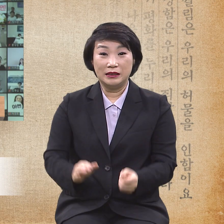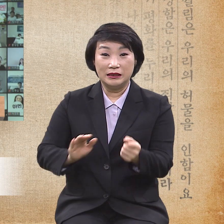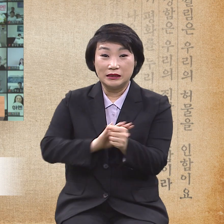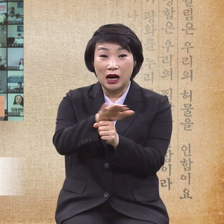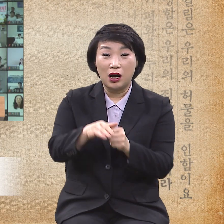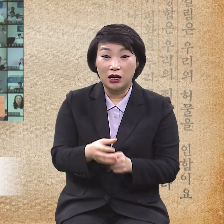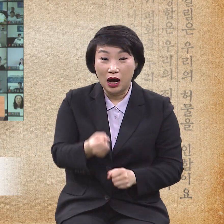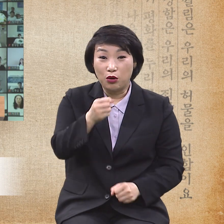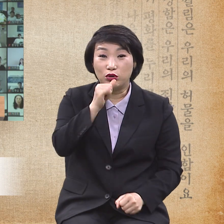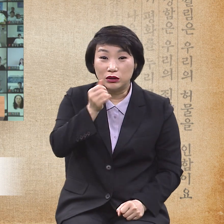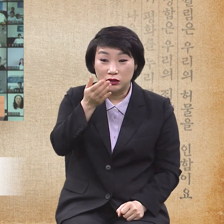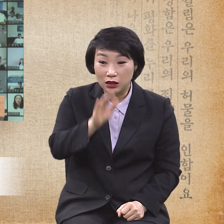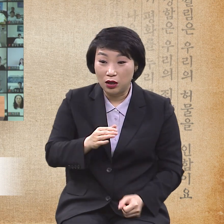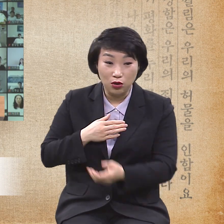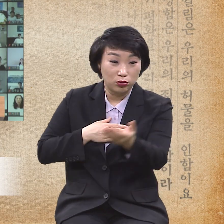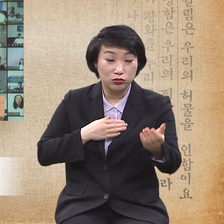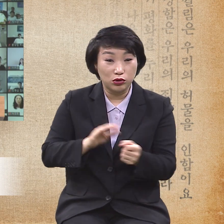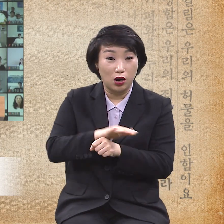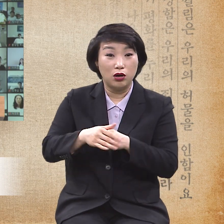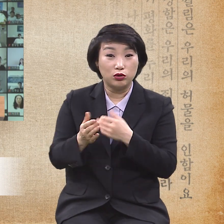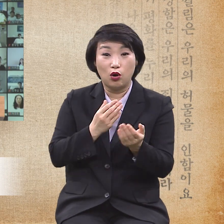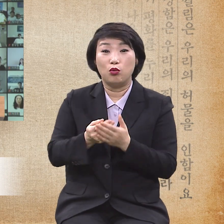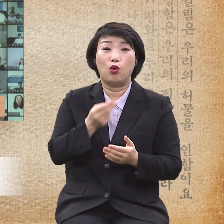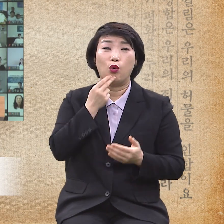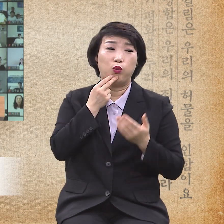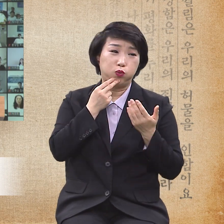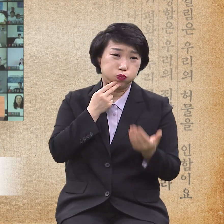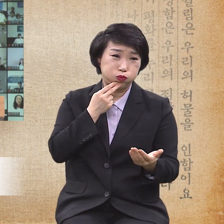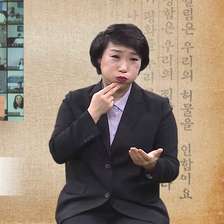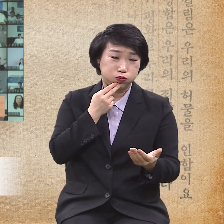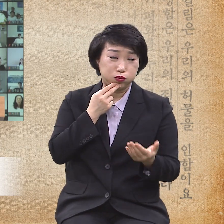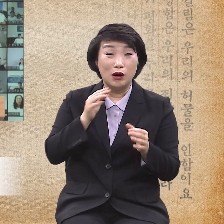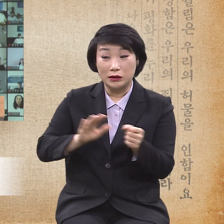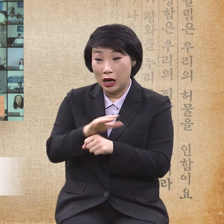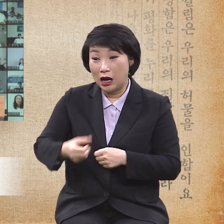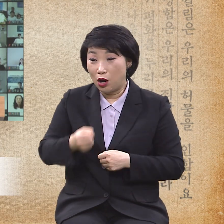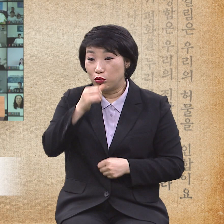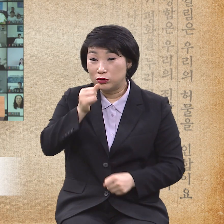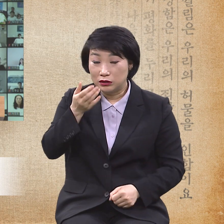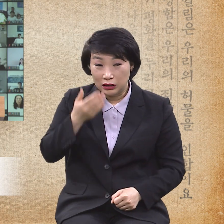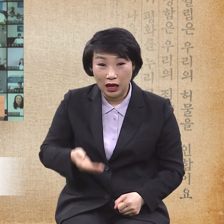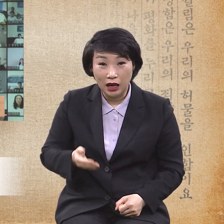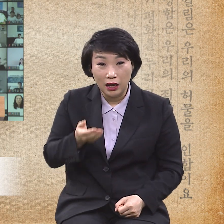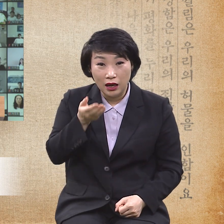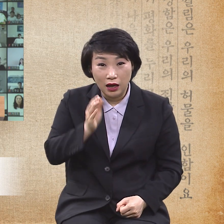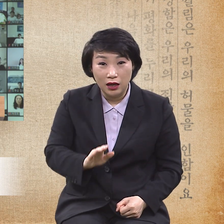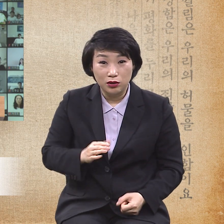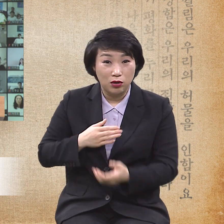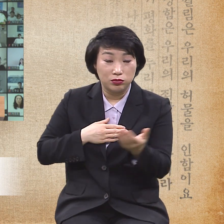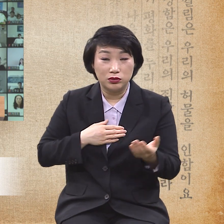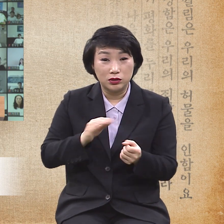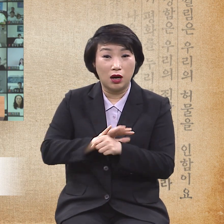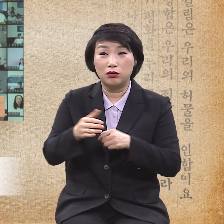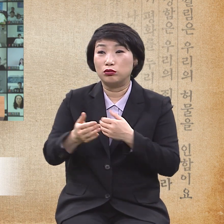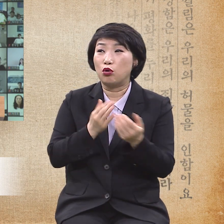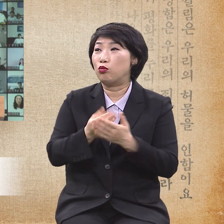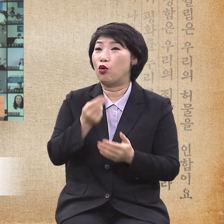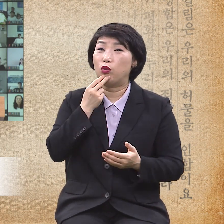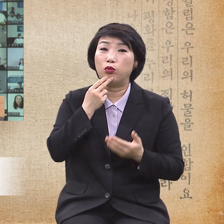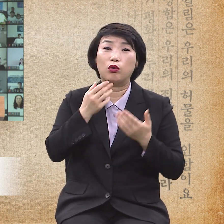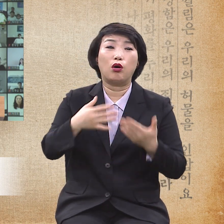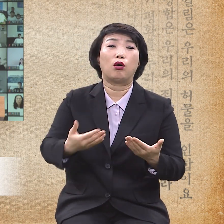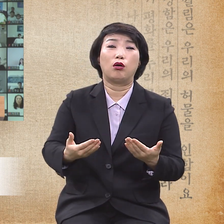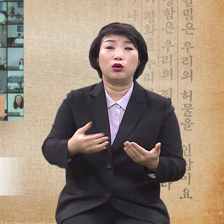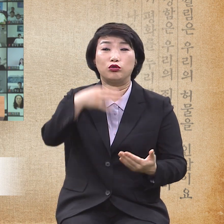사랑은 있다면서 받지 못하면, 사랑은 있다면서 받지 못하면 무슨